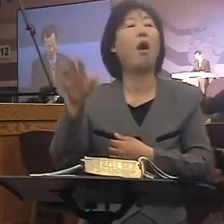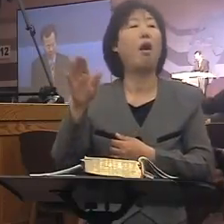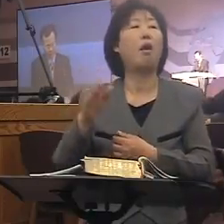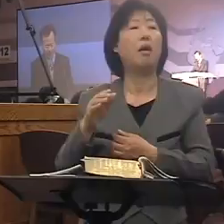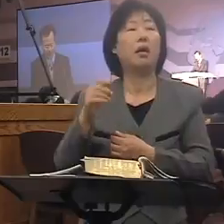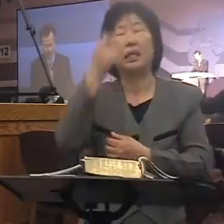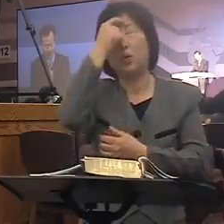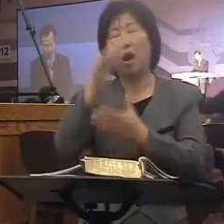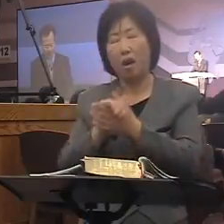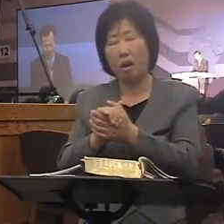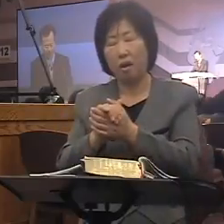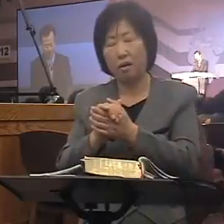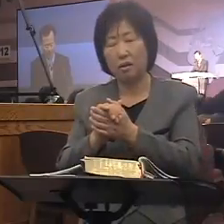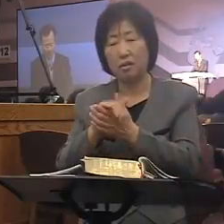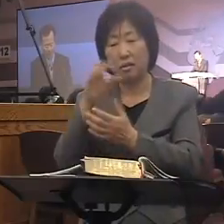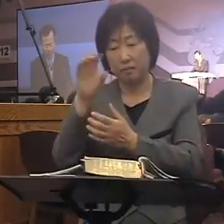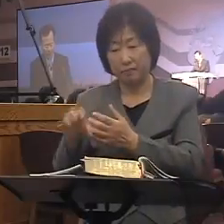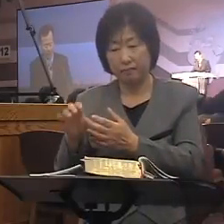여러분,